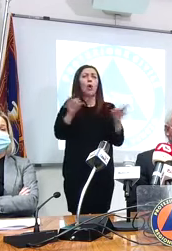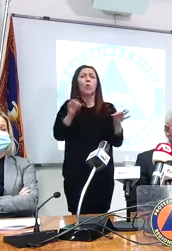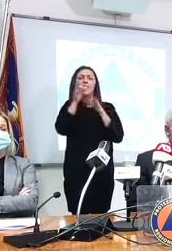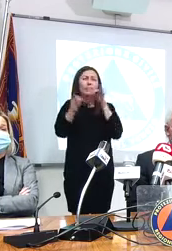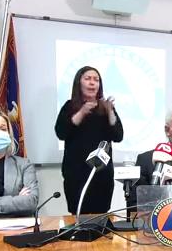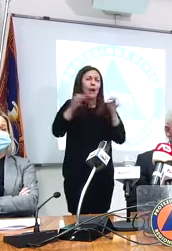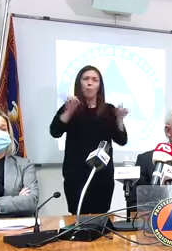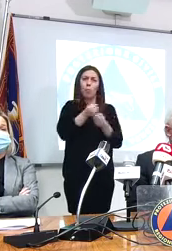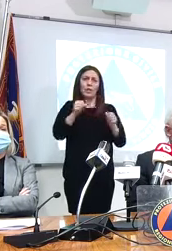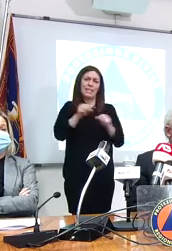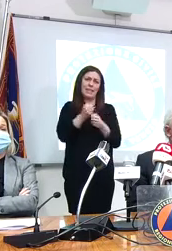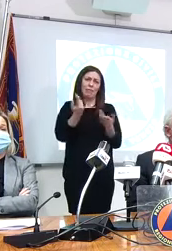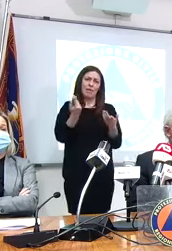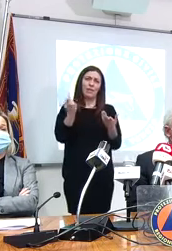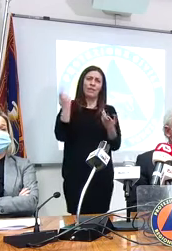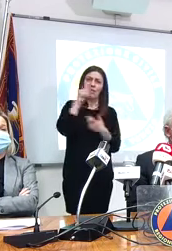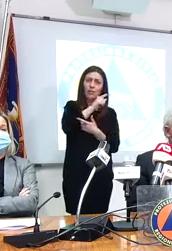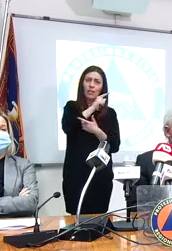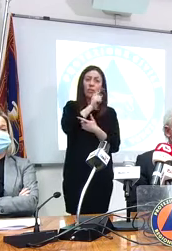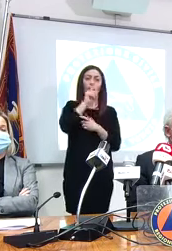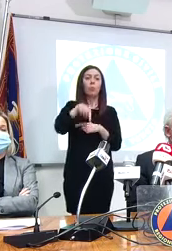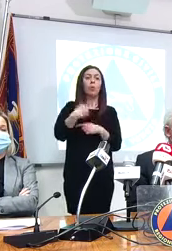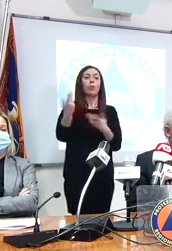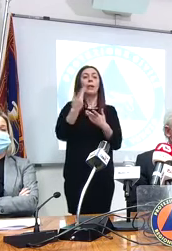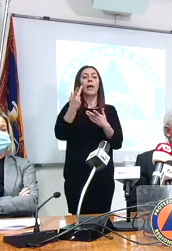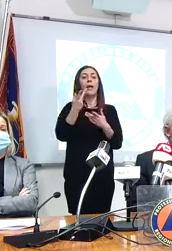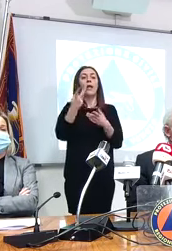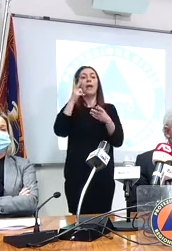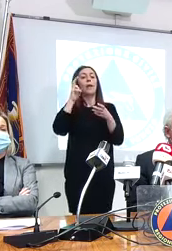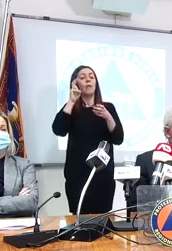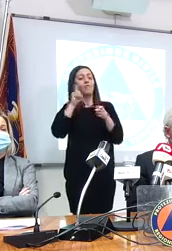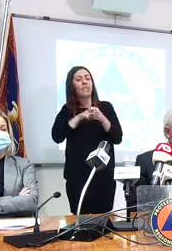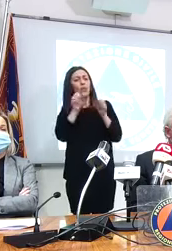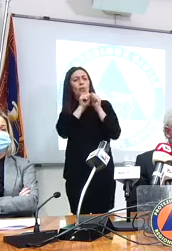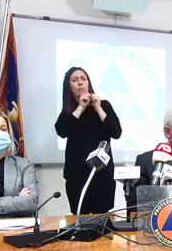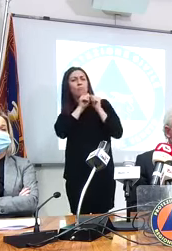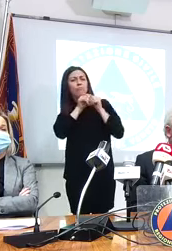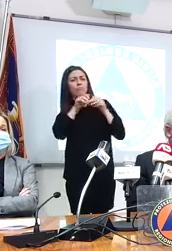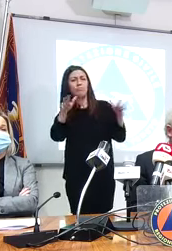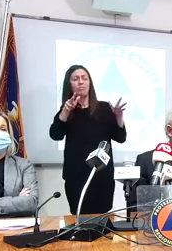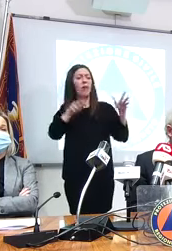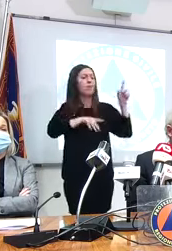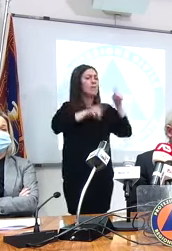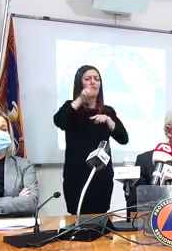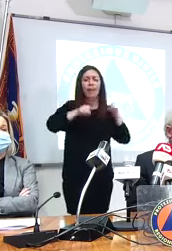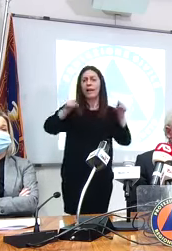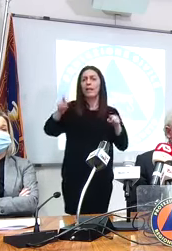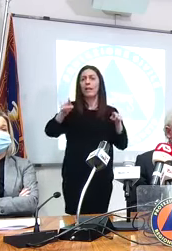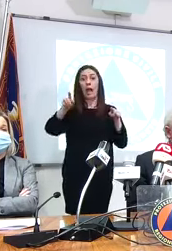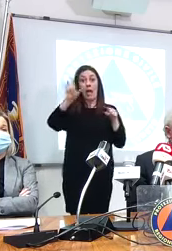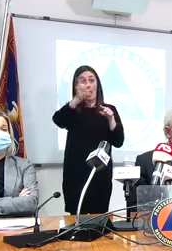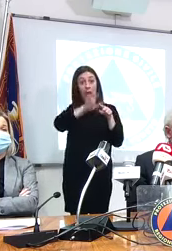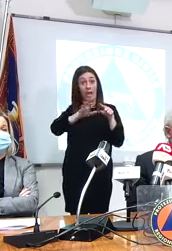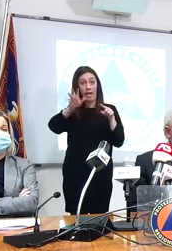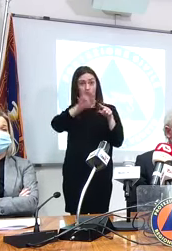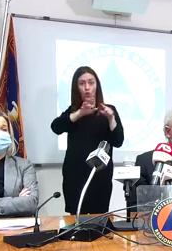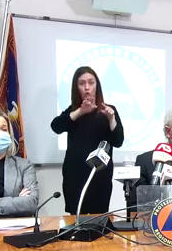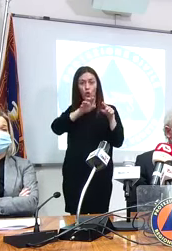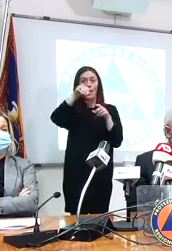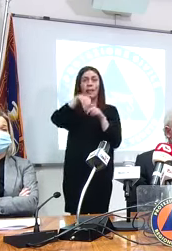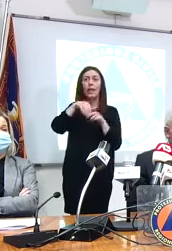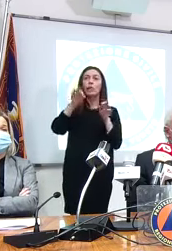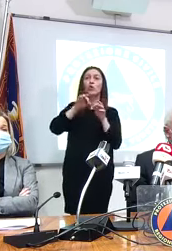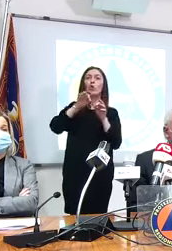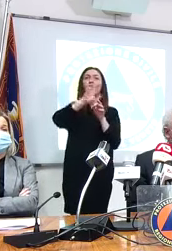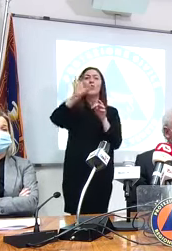la diversità di come si è diffusa l'epidemia all'interno della regione e rispetto a regioni molto vicine a noi,